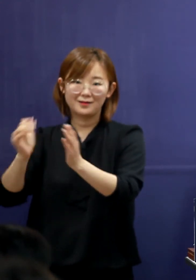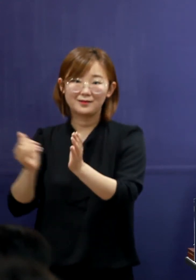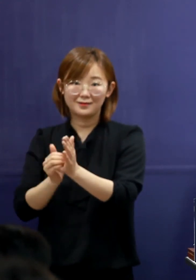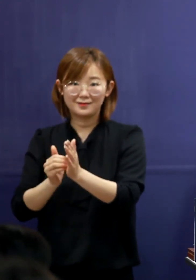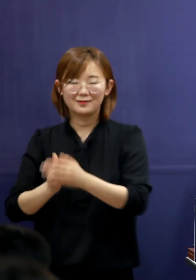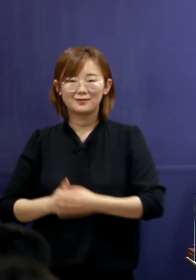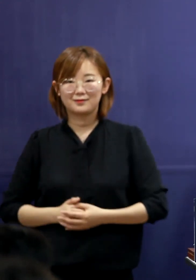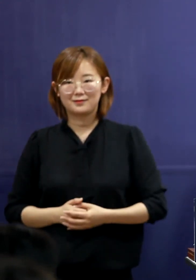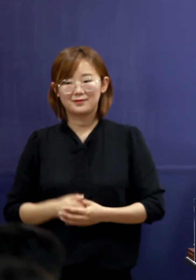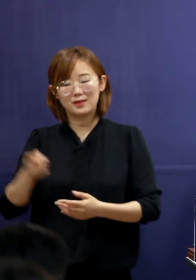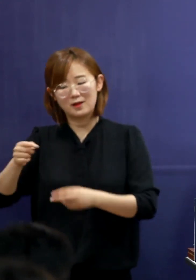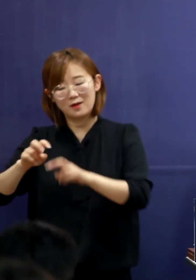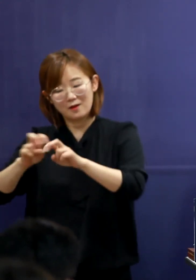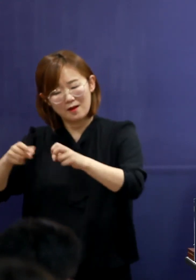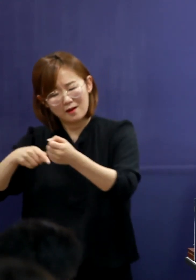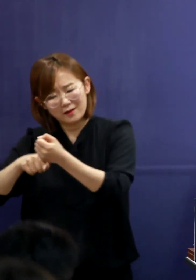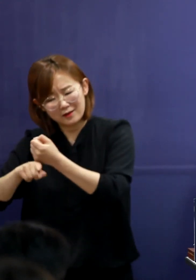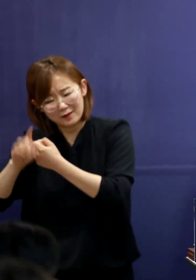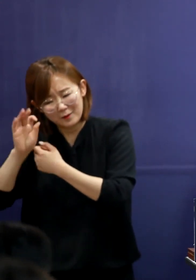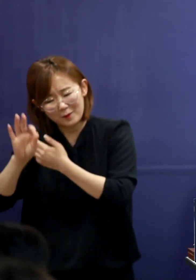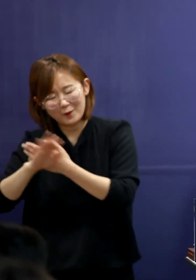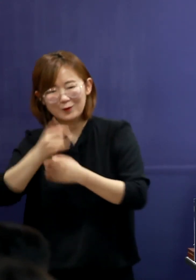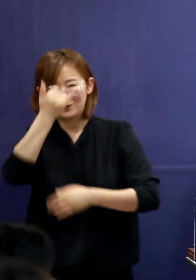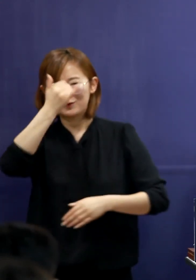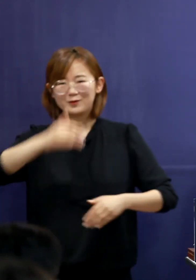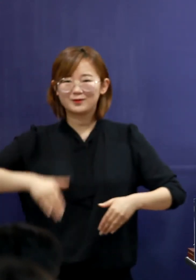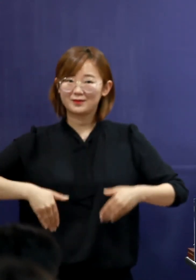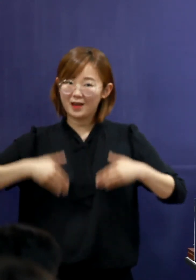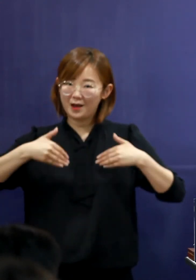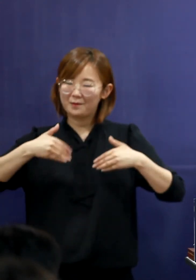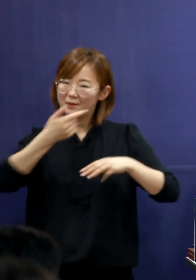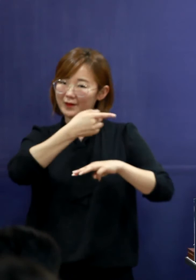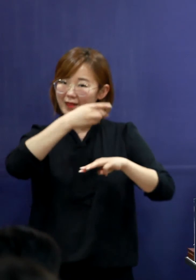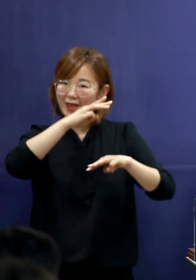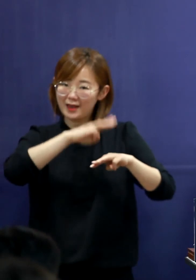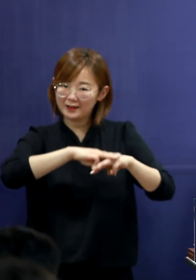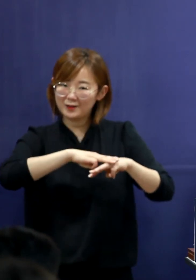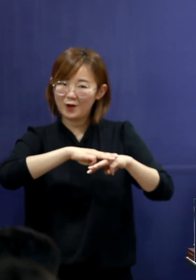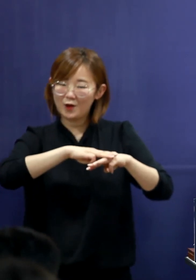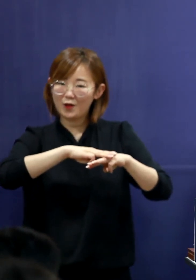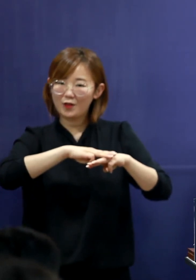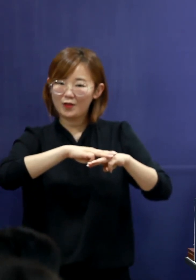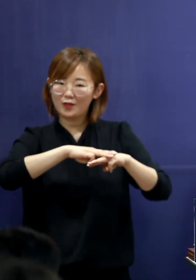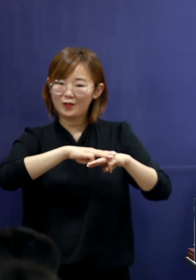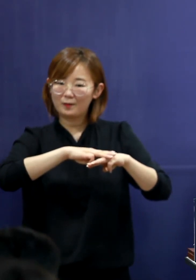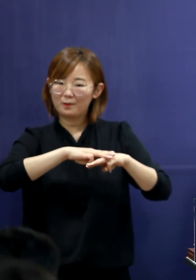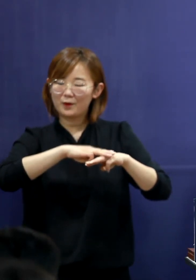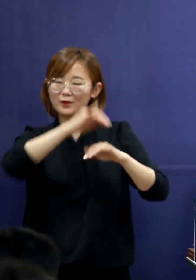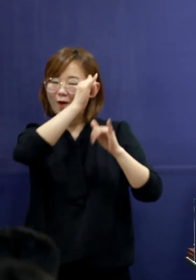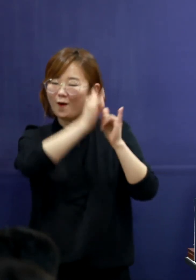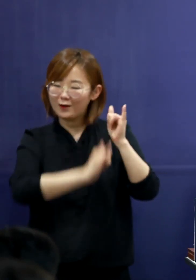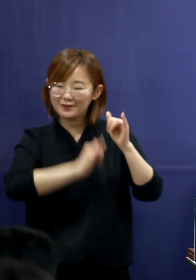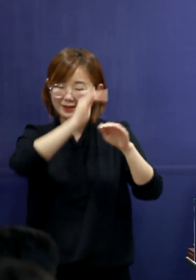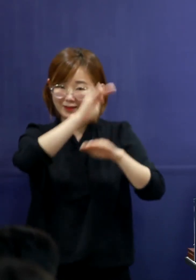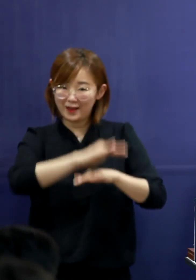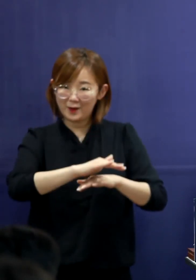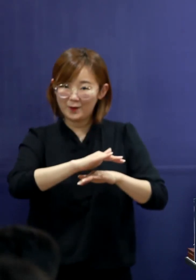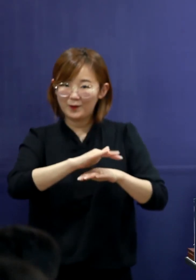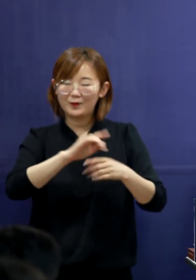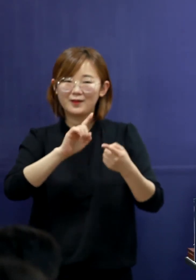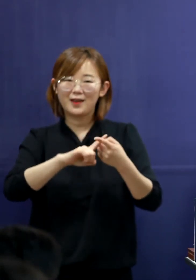쪽에 그 도지사 공간이나 대전에 있던 그 반사촌을 이제 그 시민들에게